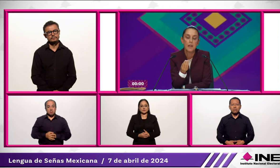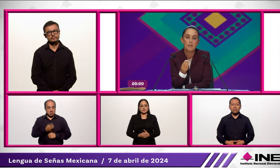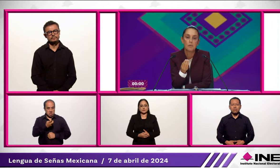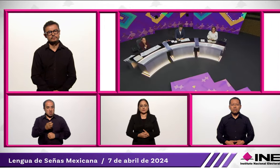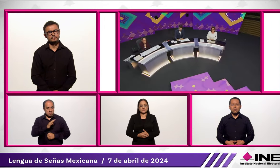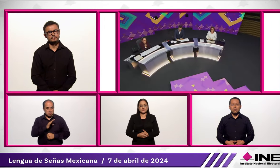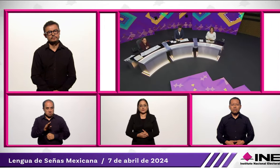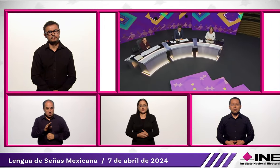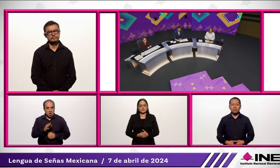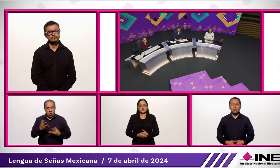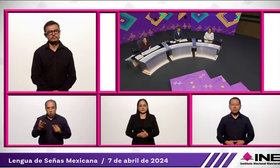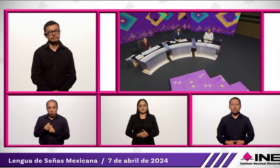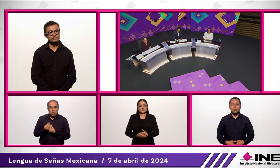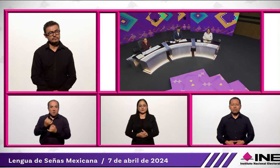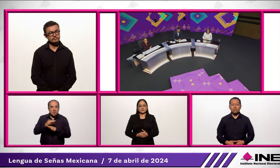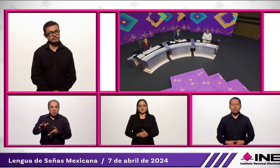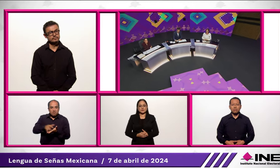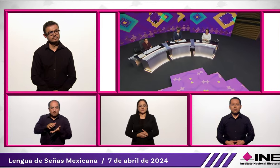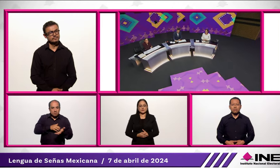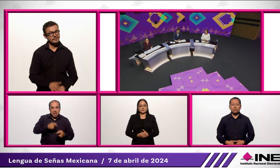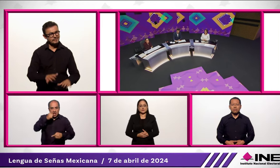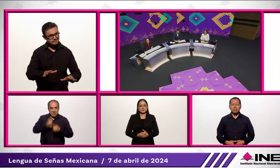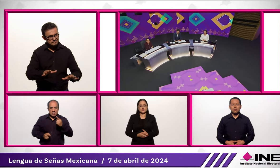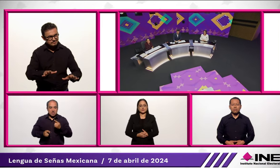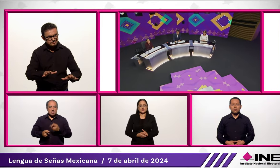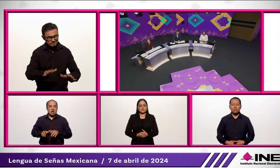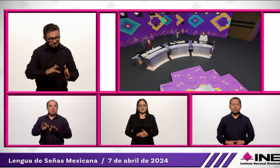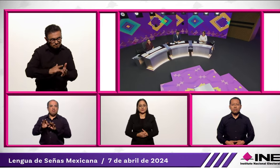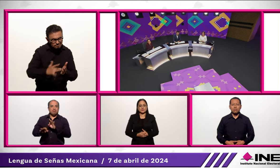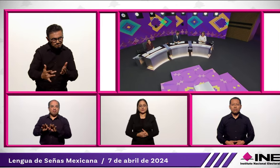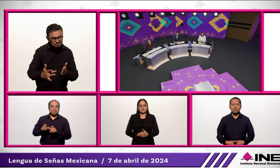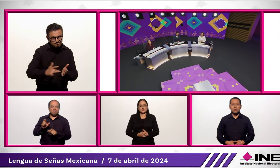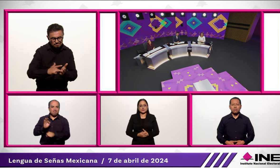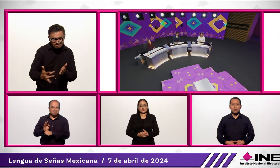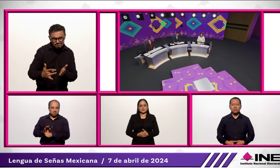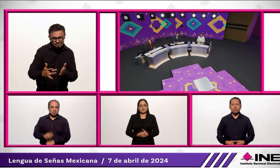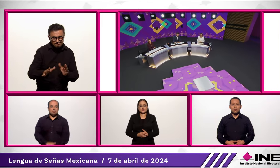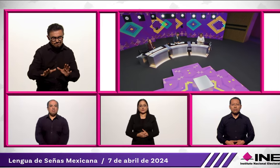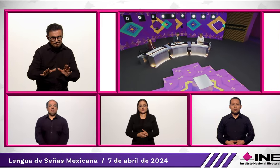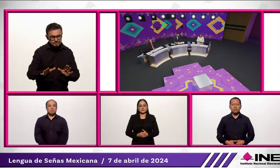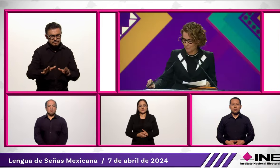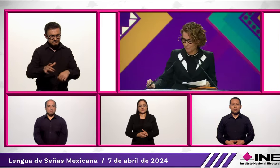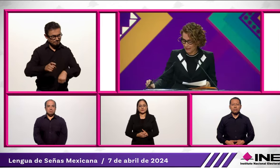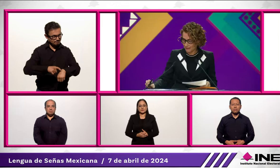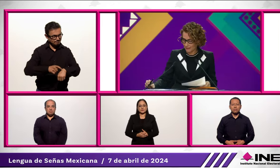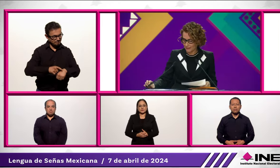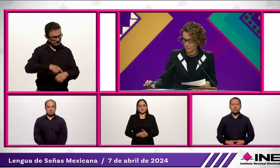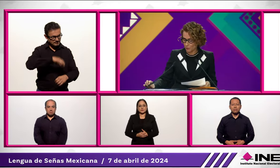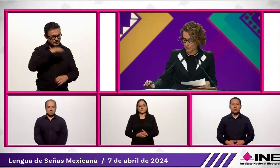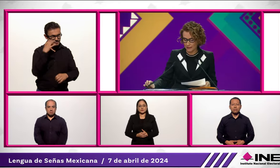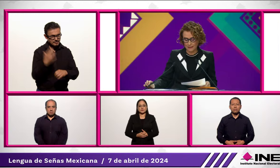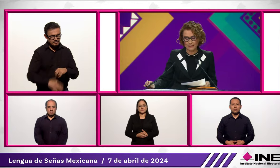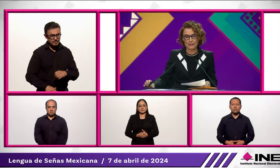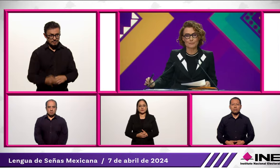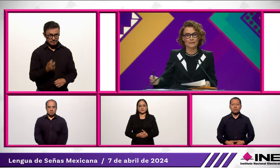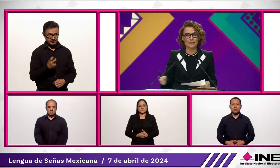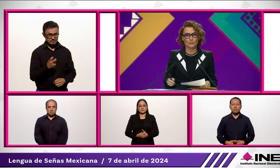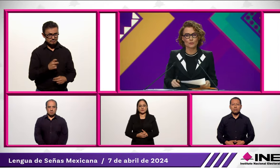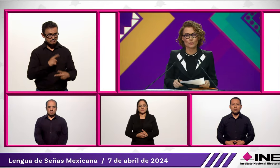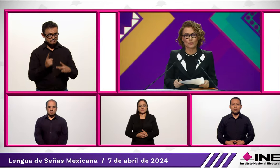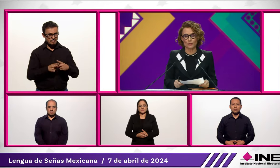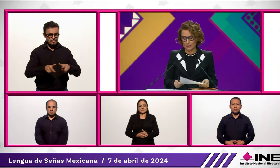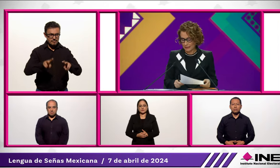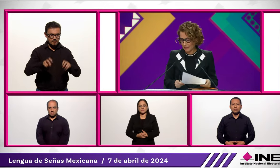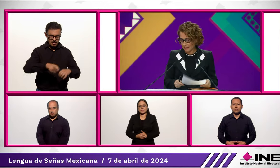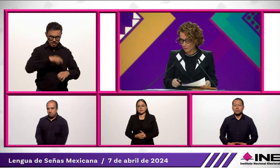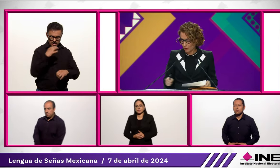permitir juntar información y acabar gracias, con la impunidad. Gracias. Terminó esto de esta manera, esta parte de este bloque.